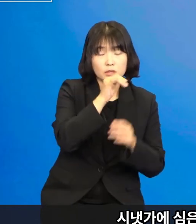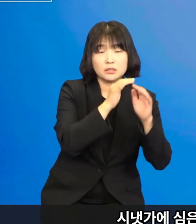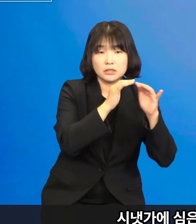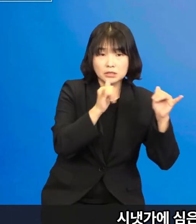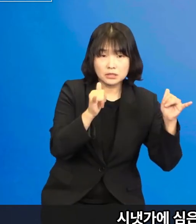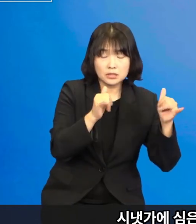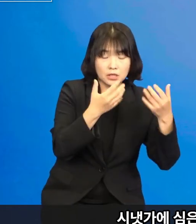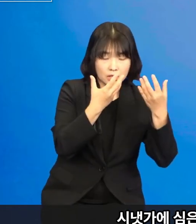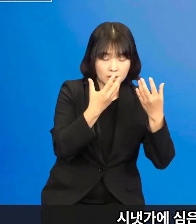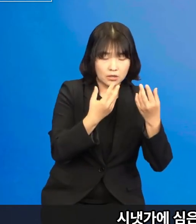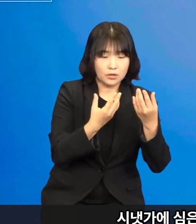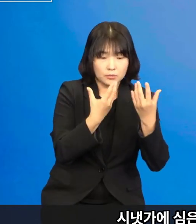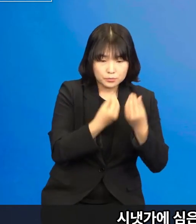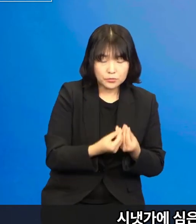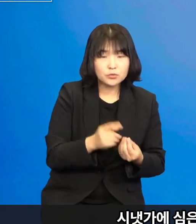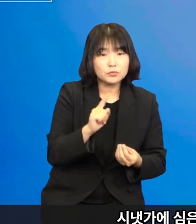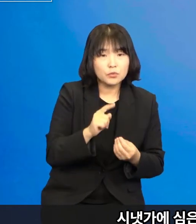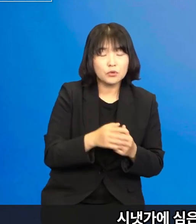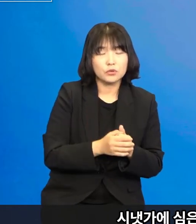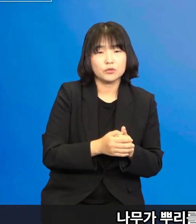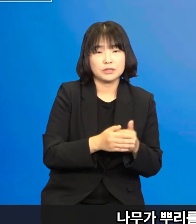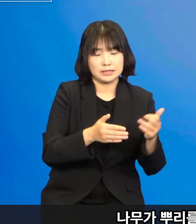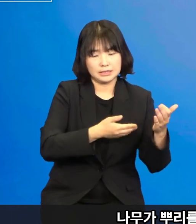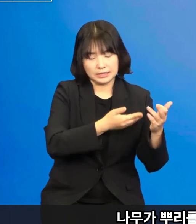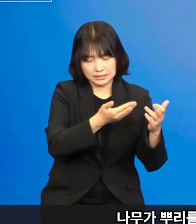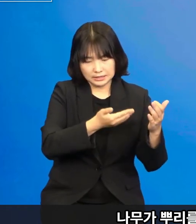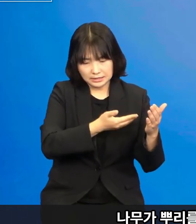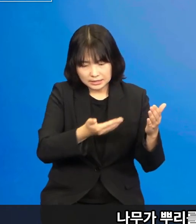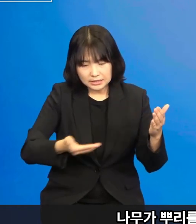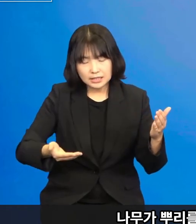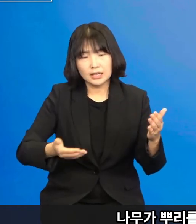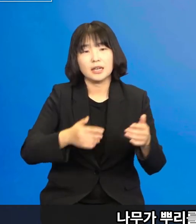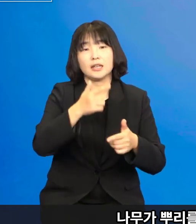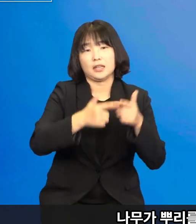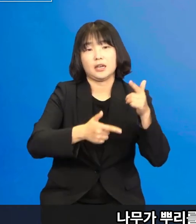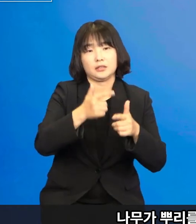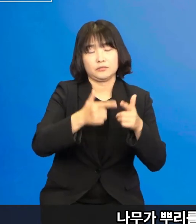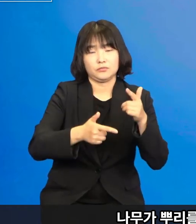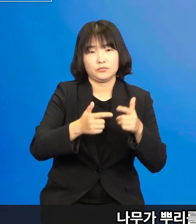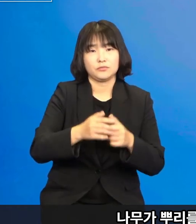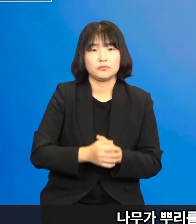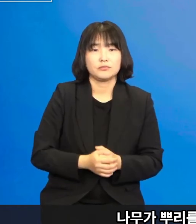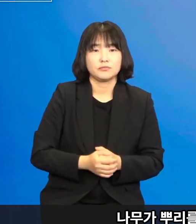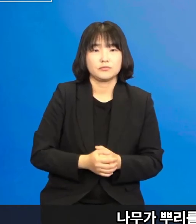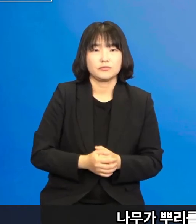하냐면 시냇가에 심은 나무로 비유를 합니다. 나무가 뿌리를 물가에 쫙